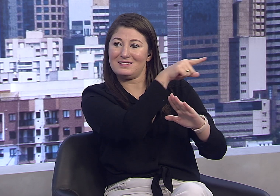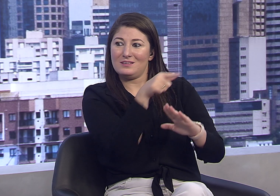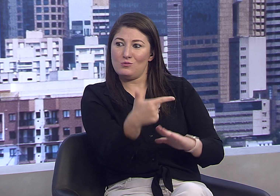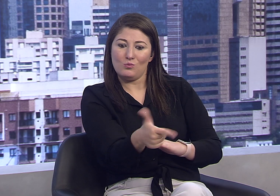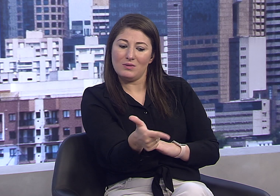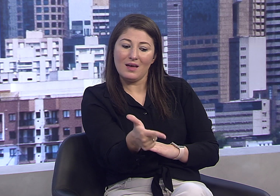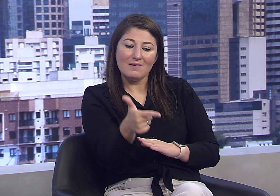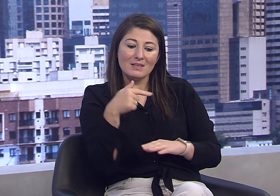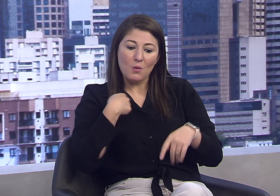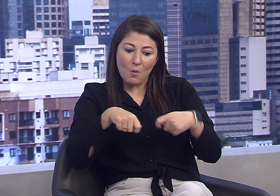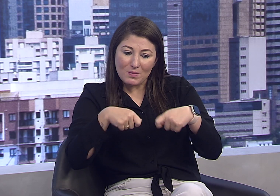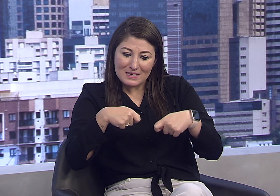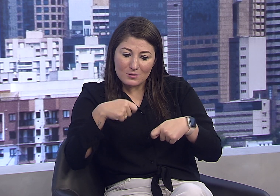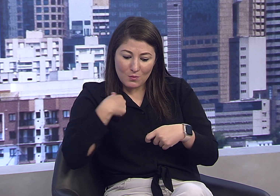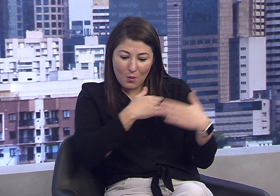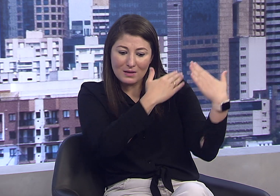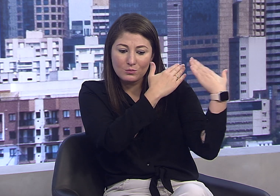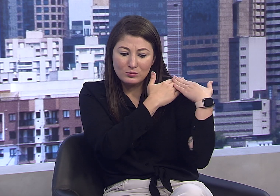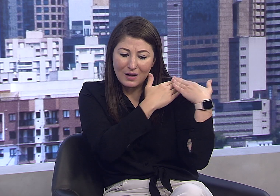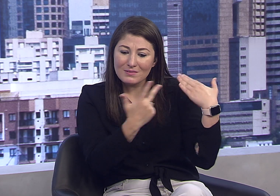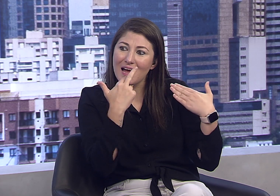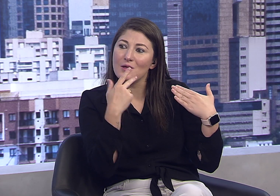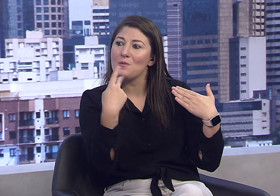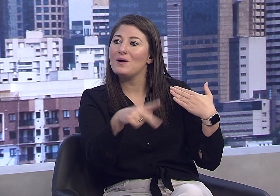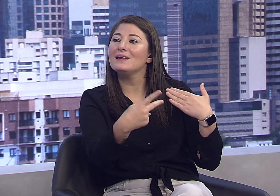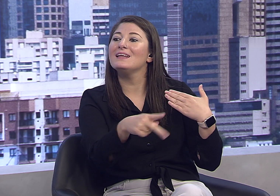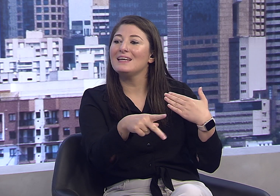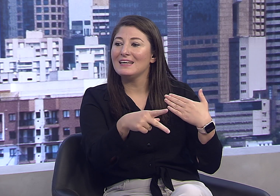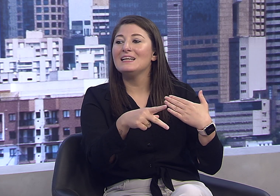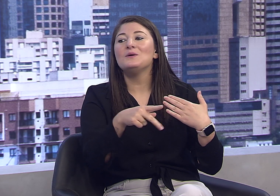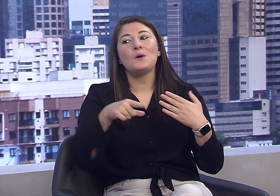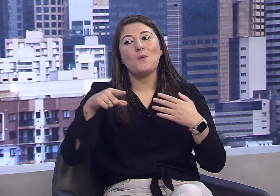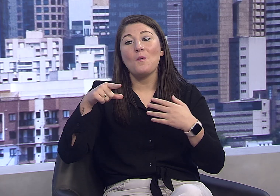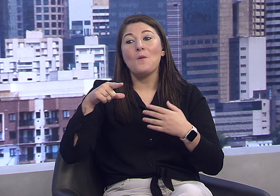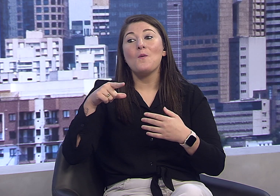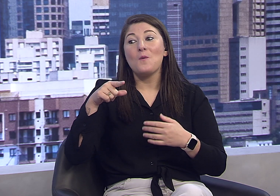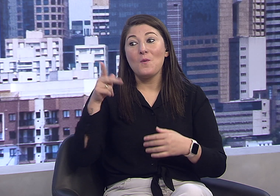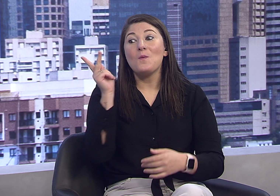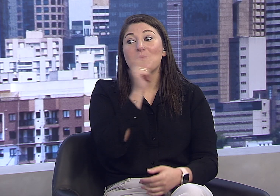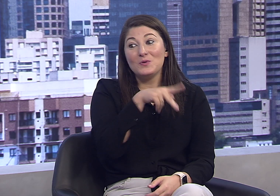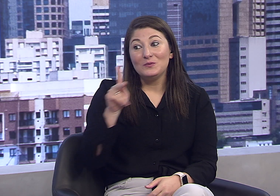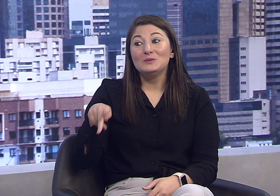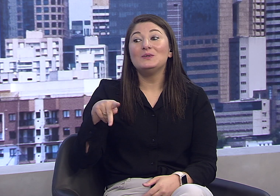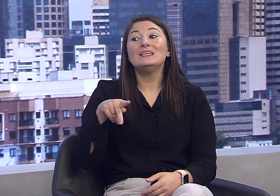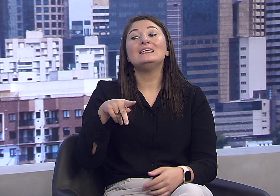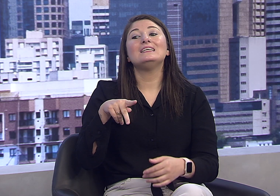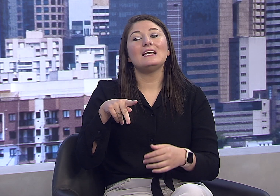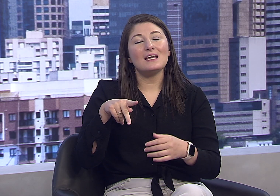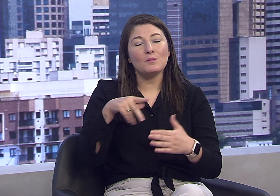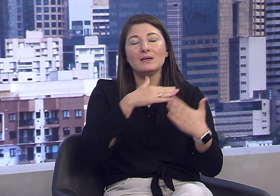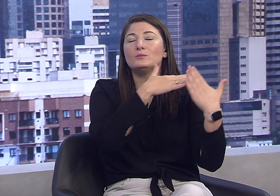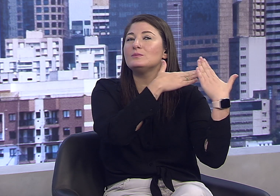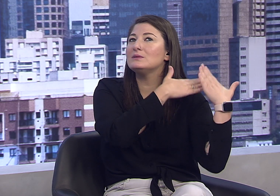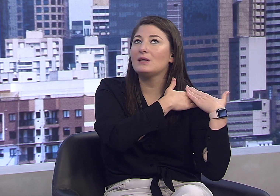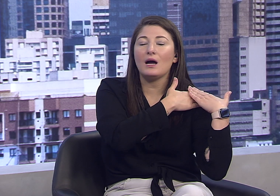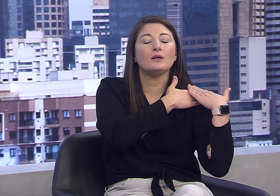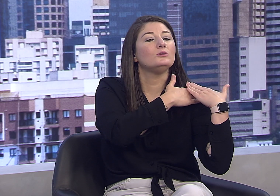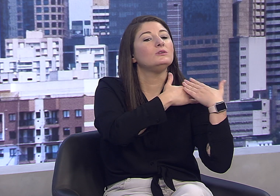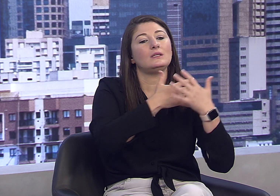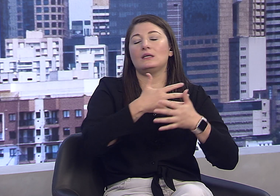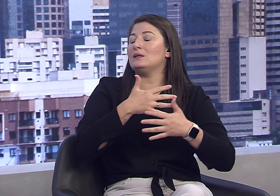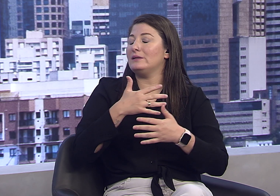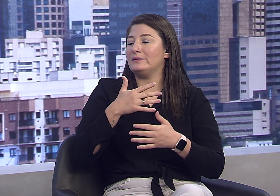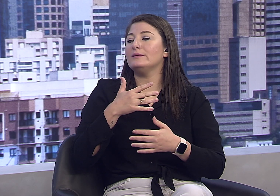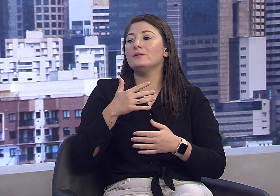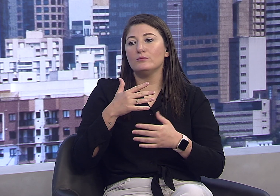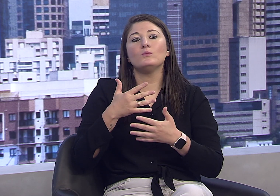os conteúdos. Né? Porque se ele não consegue se comunicar na língua dele, que é a língua de sinais, ele não está pronto para aprender nenhum outro tipo